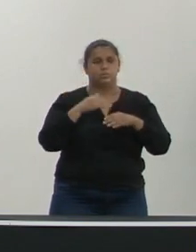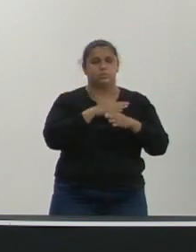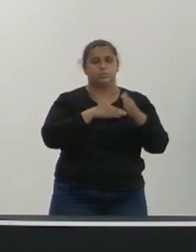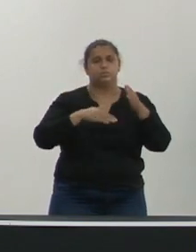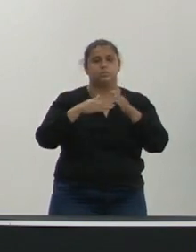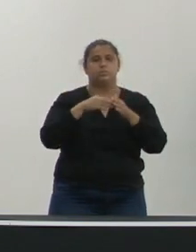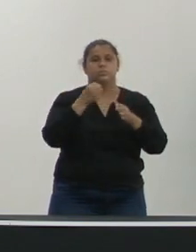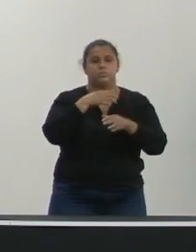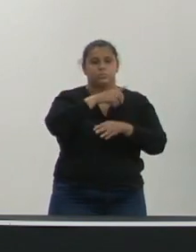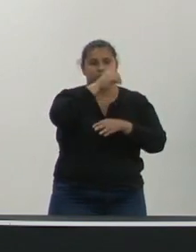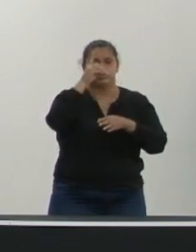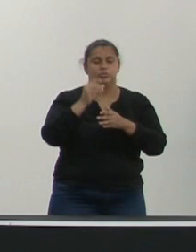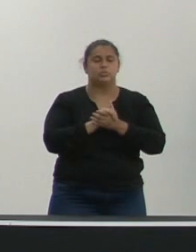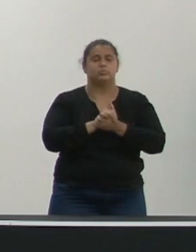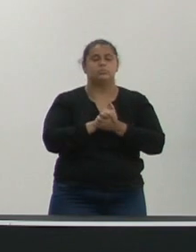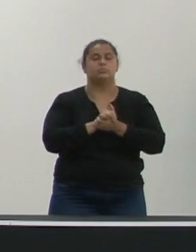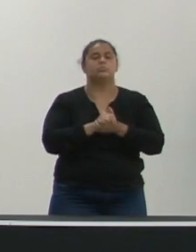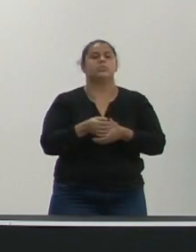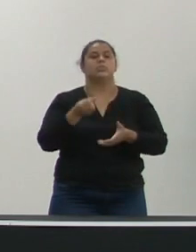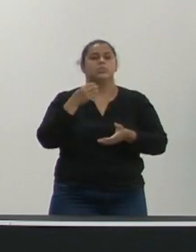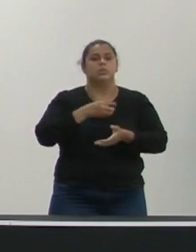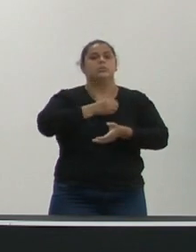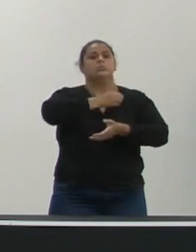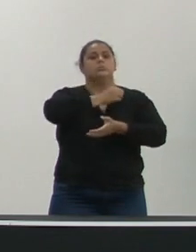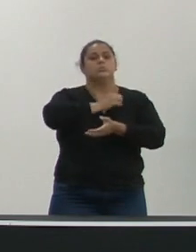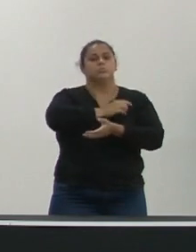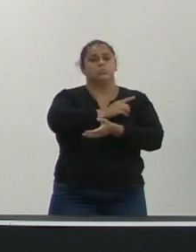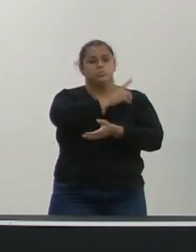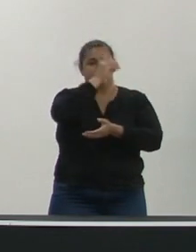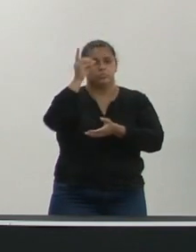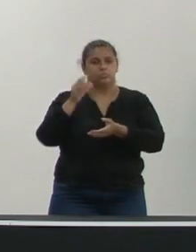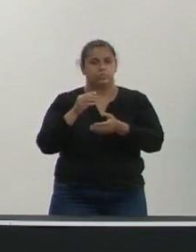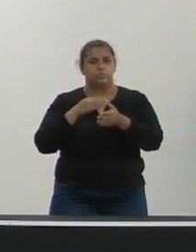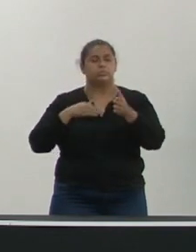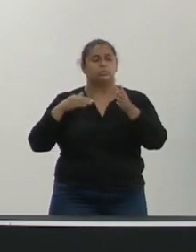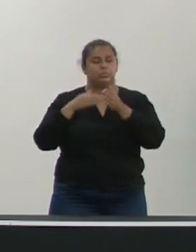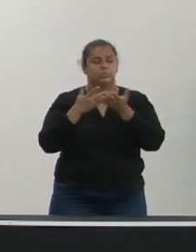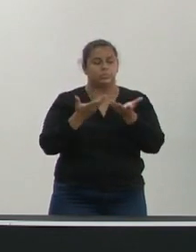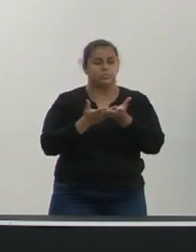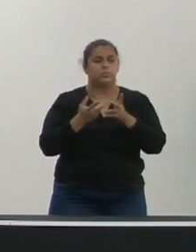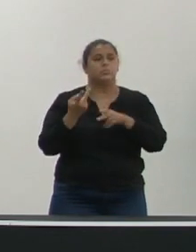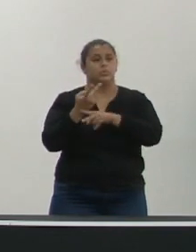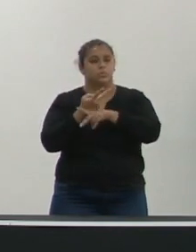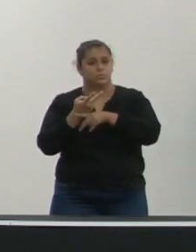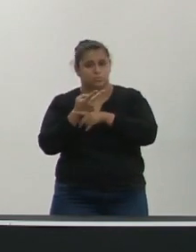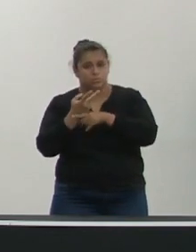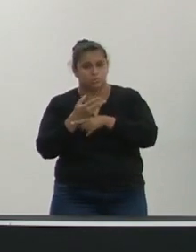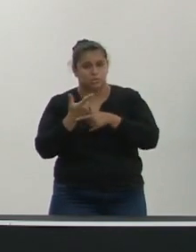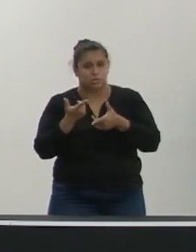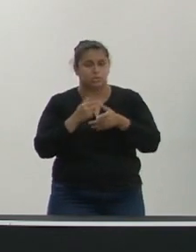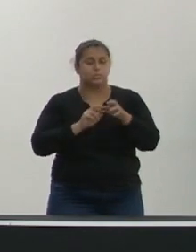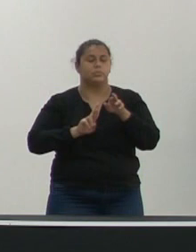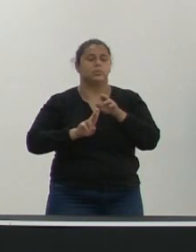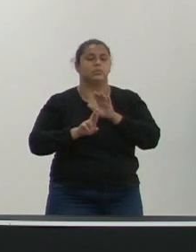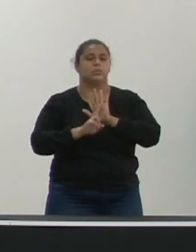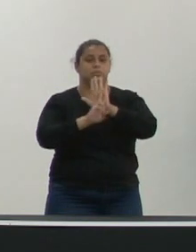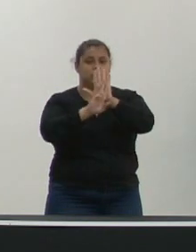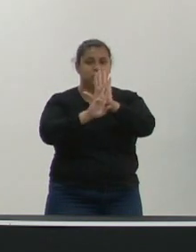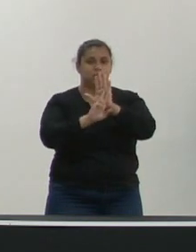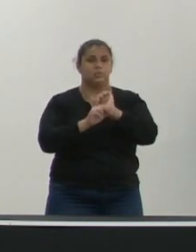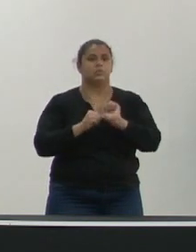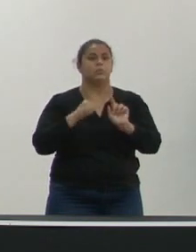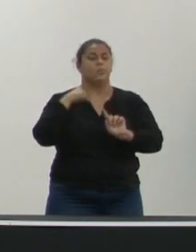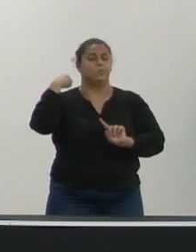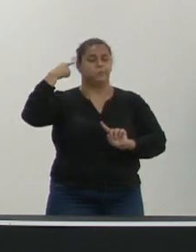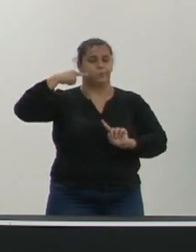Bom dia a todos e todas. Igualmente, eu fui ontem procurada pela representação,